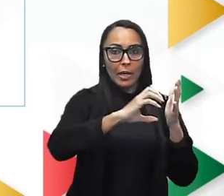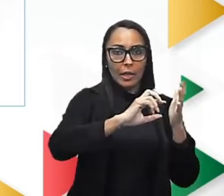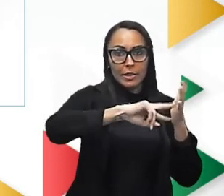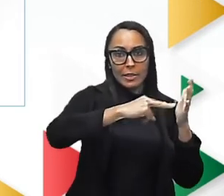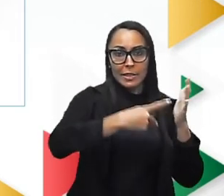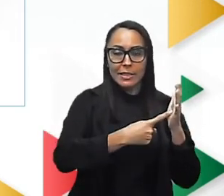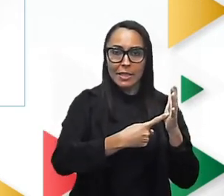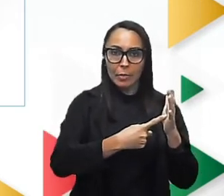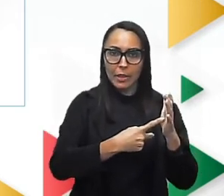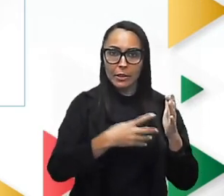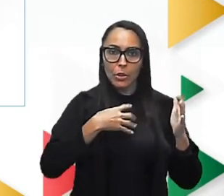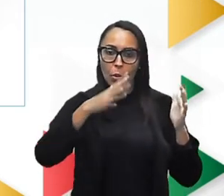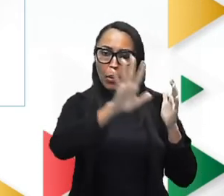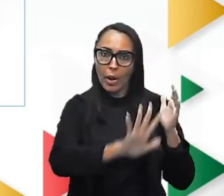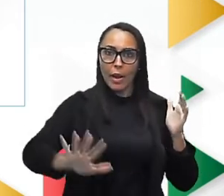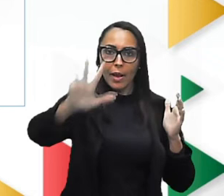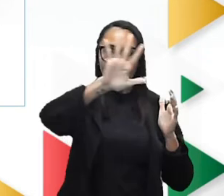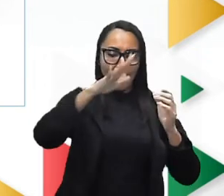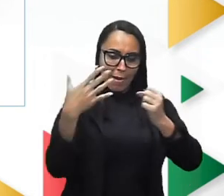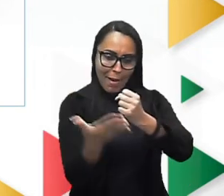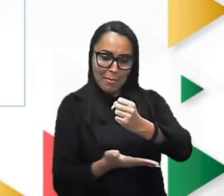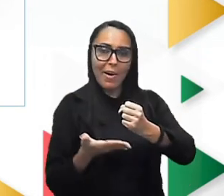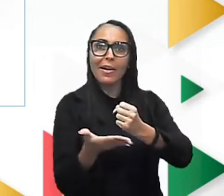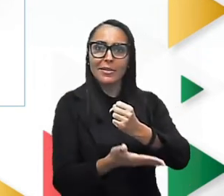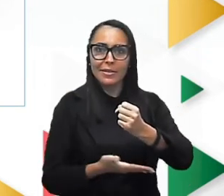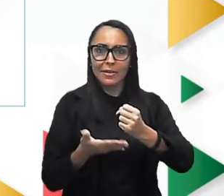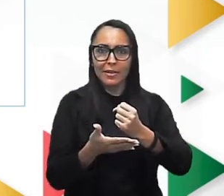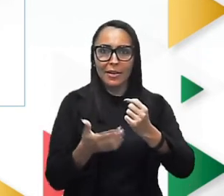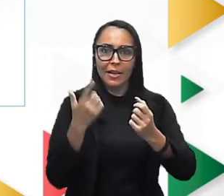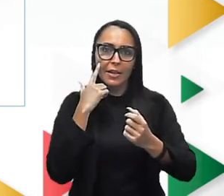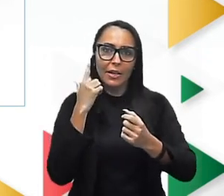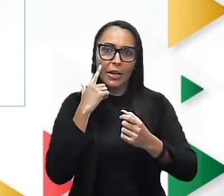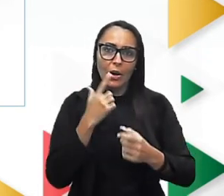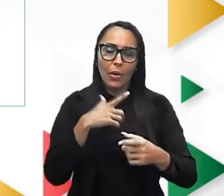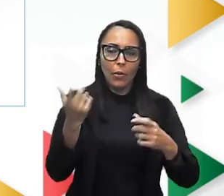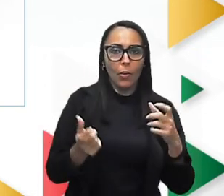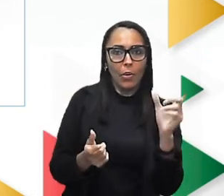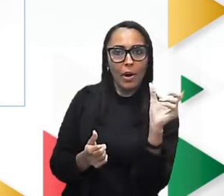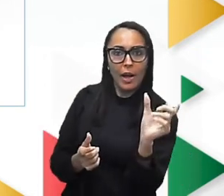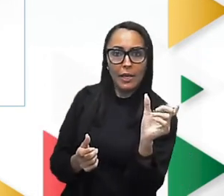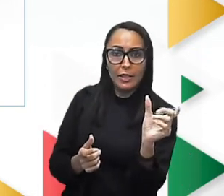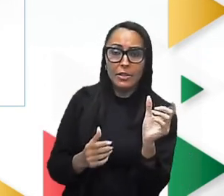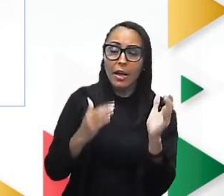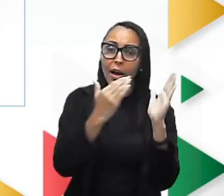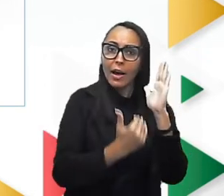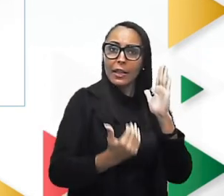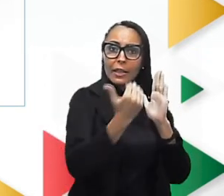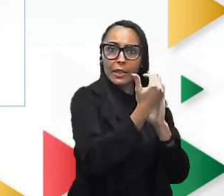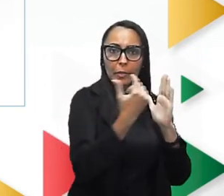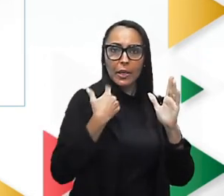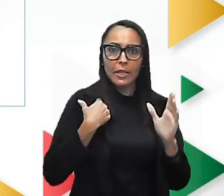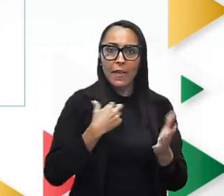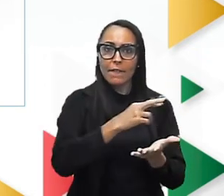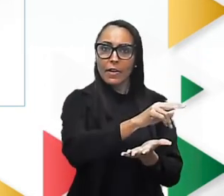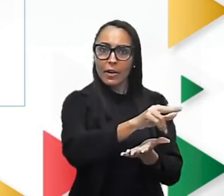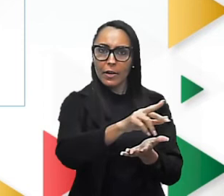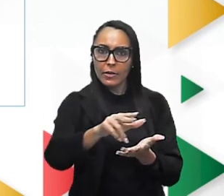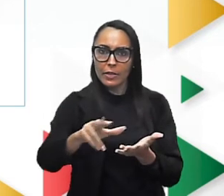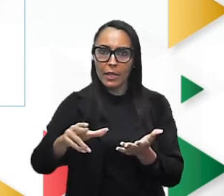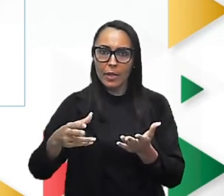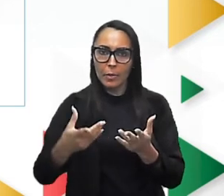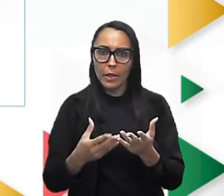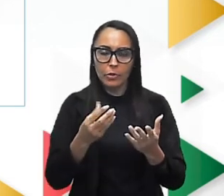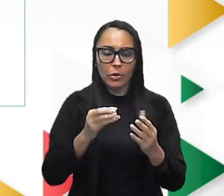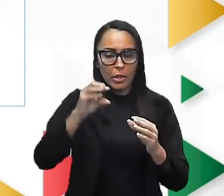é a sua base mórfica ou raiz. Além dela, os demais elementos são periféricos.